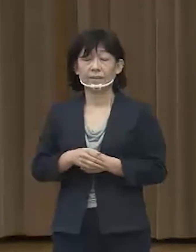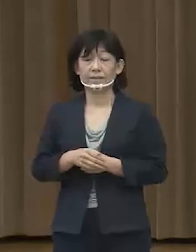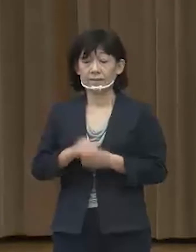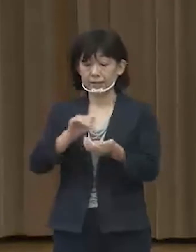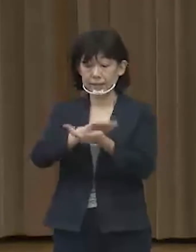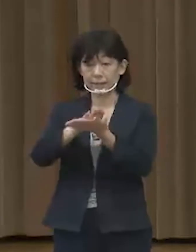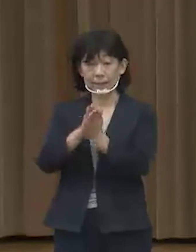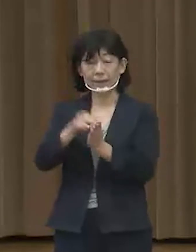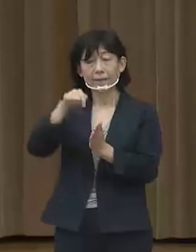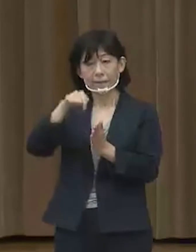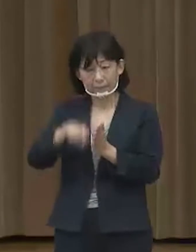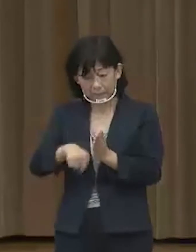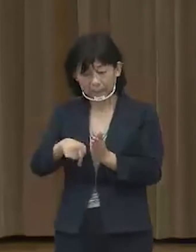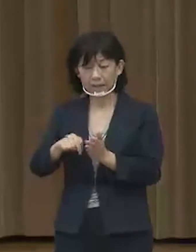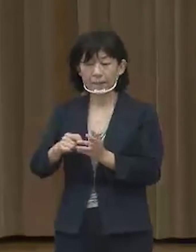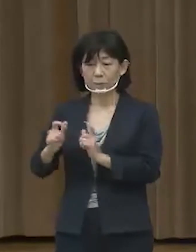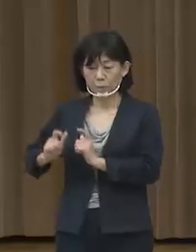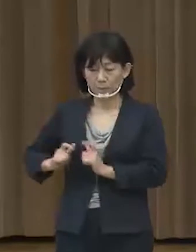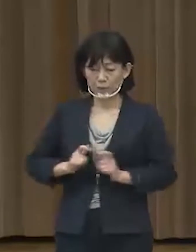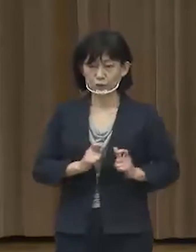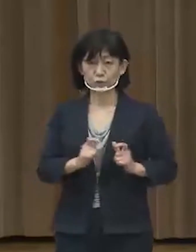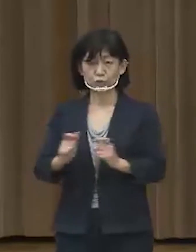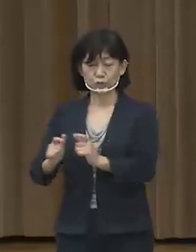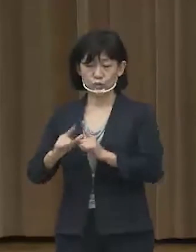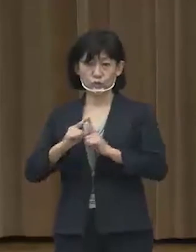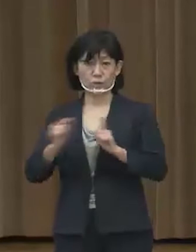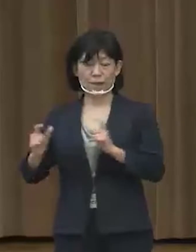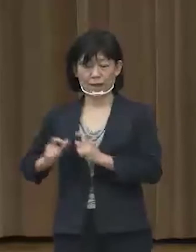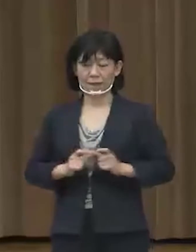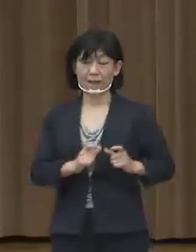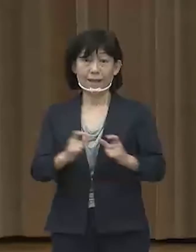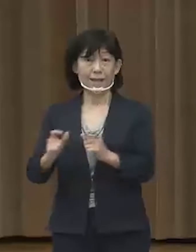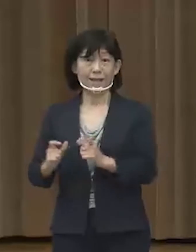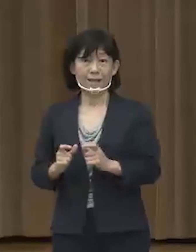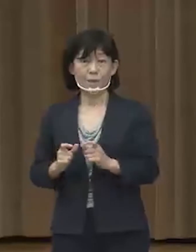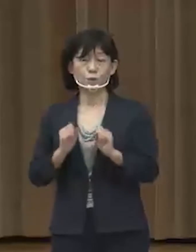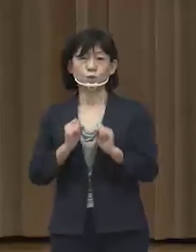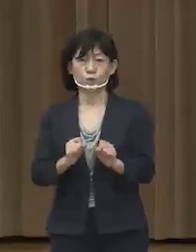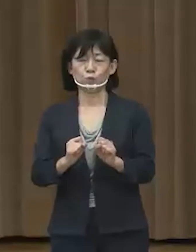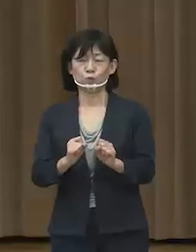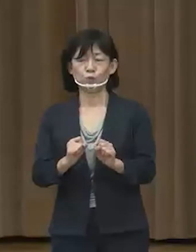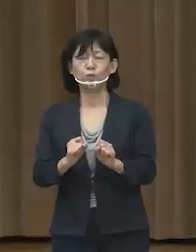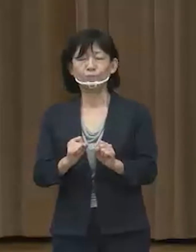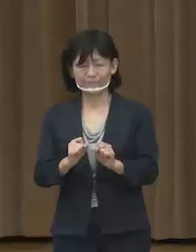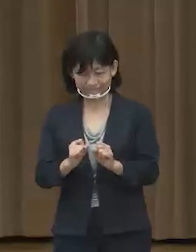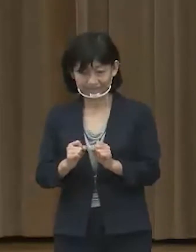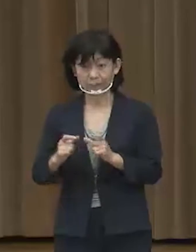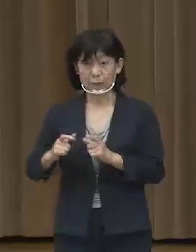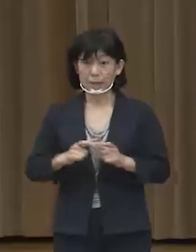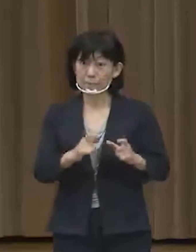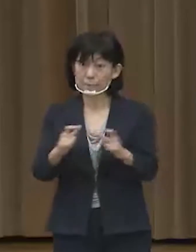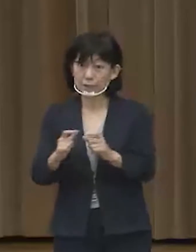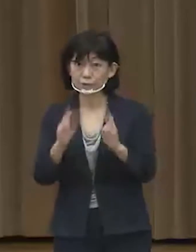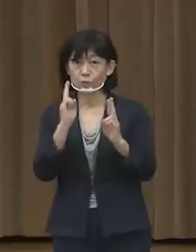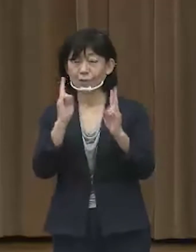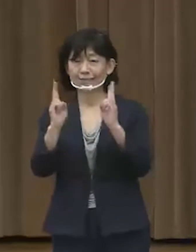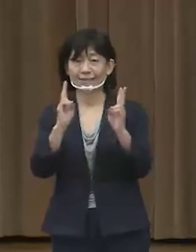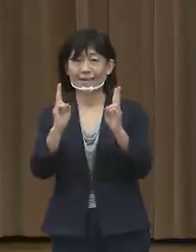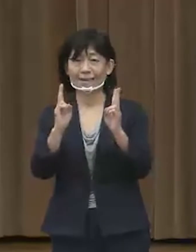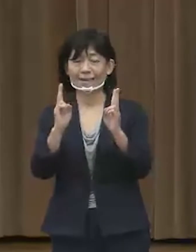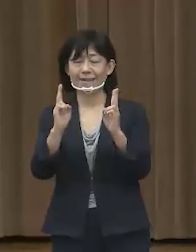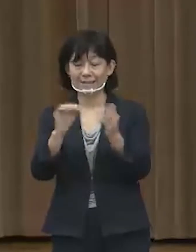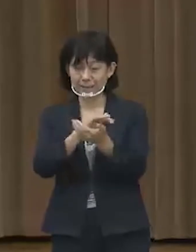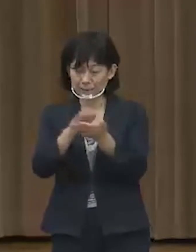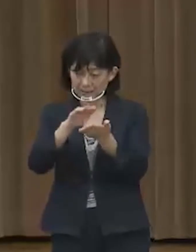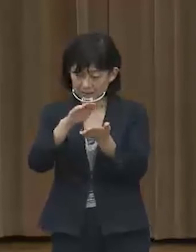周遊バスツアー造成を促進し、周遊のための移動手段である県内バス事業者、特に県内